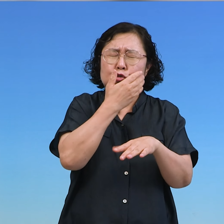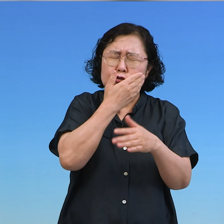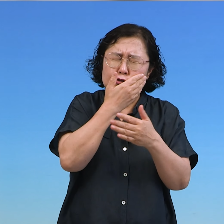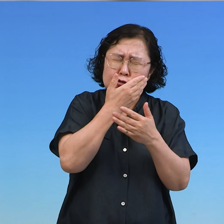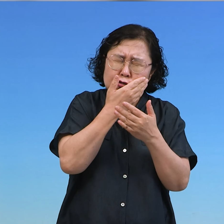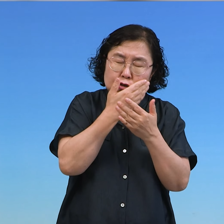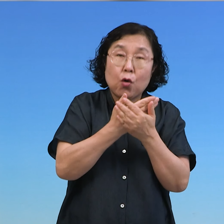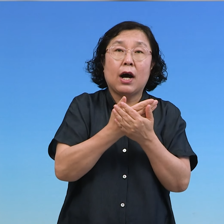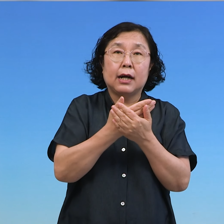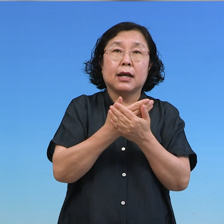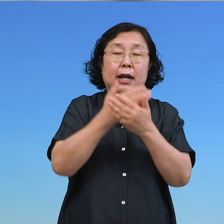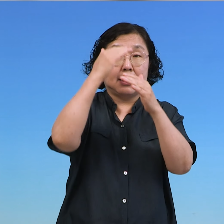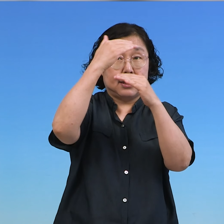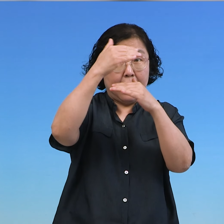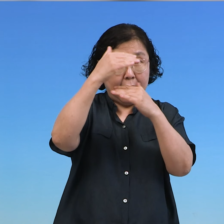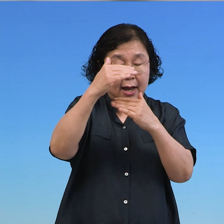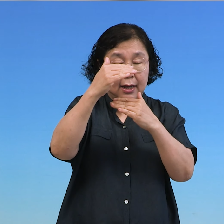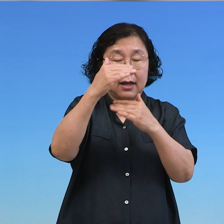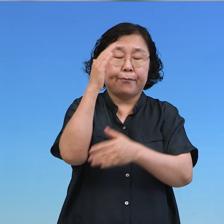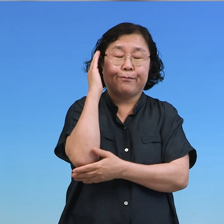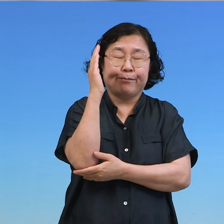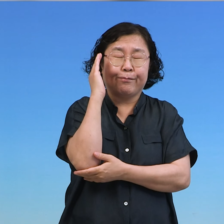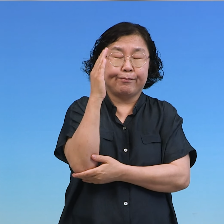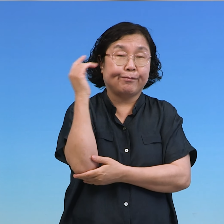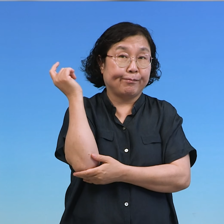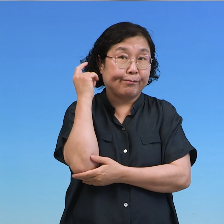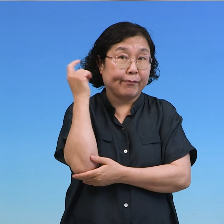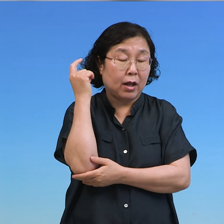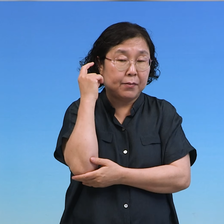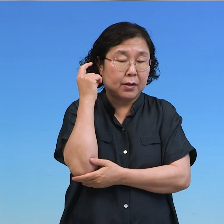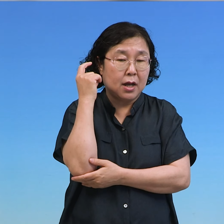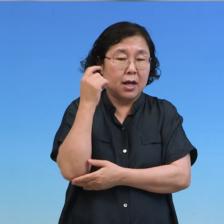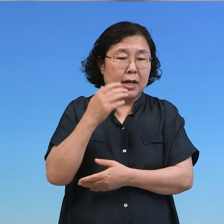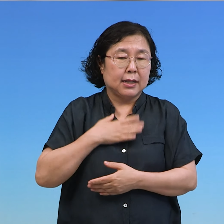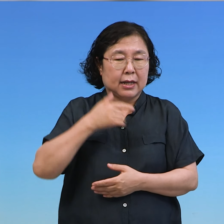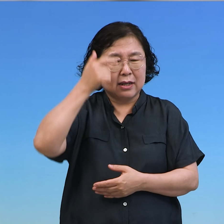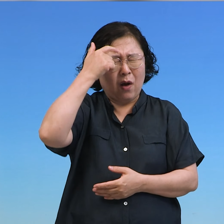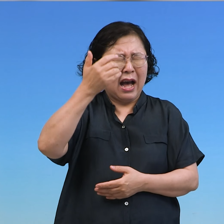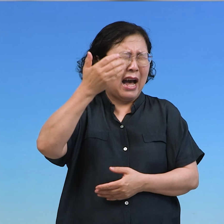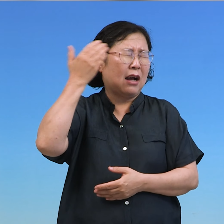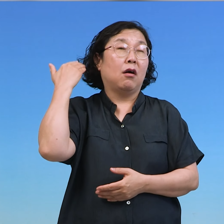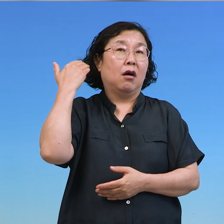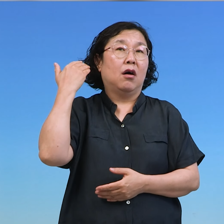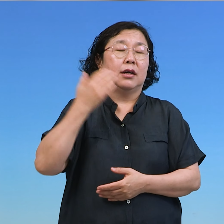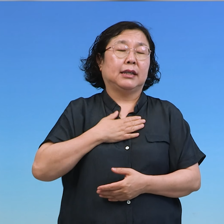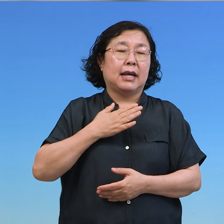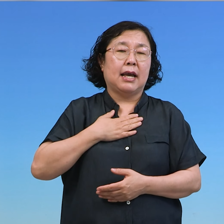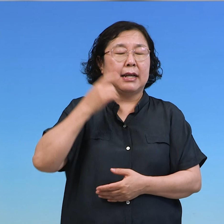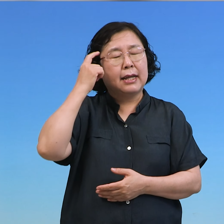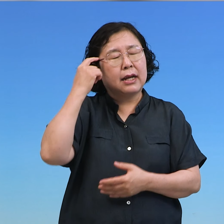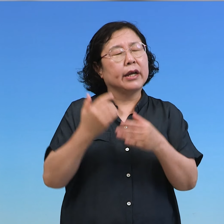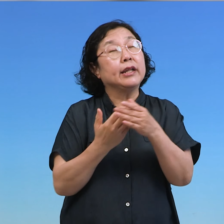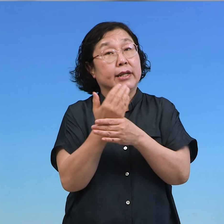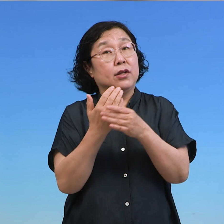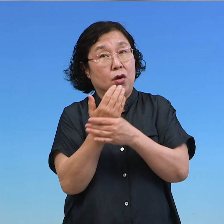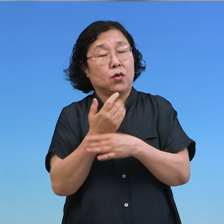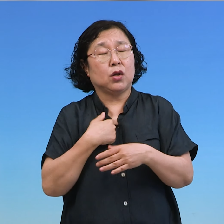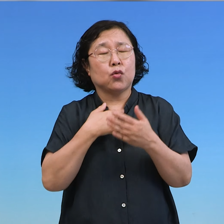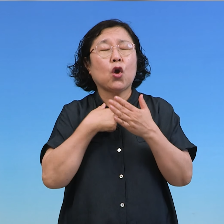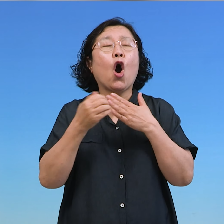영향을 미친다는 그 내용의 강의를 제가 들으면서 옛날에 제 생각이 나는 겁니다 사실 이거 저도 경험한